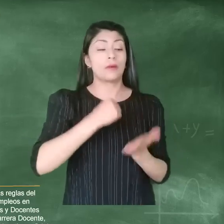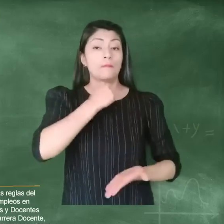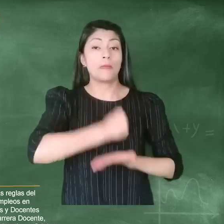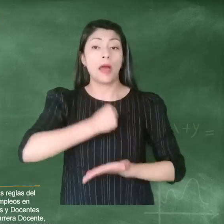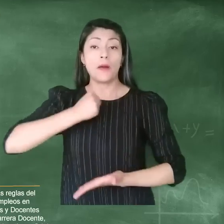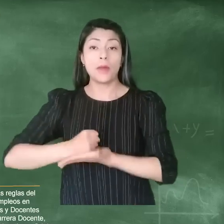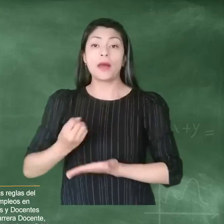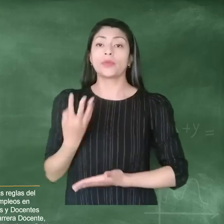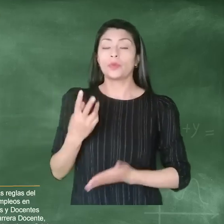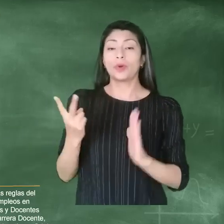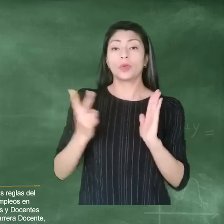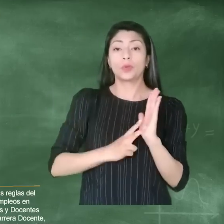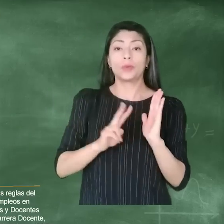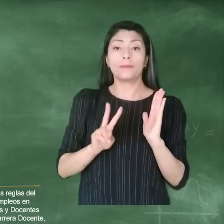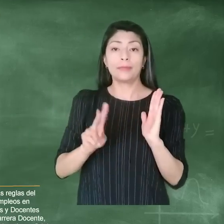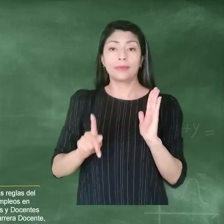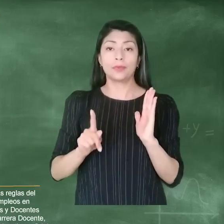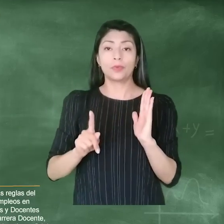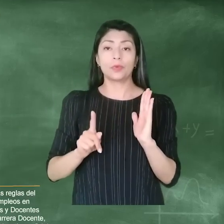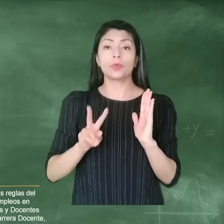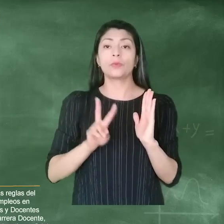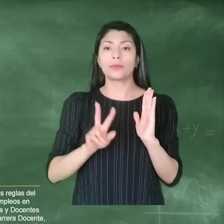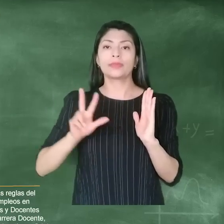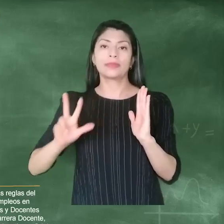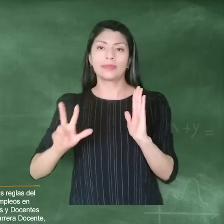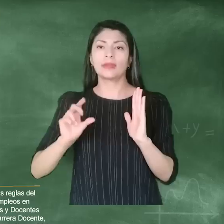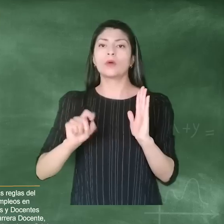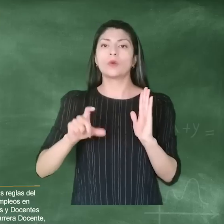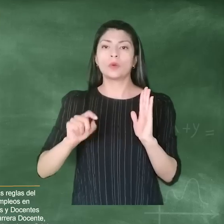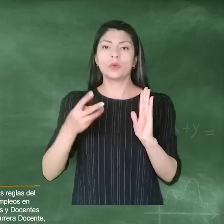mediante oficio con radicado número